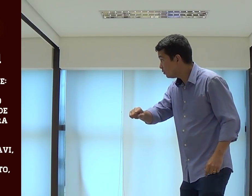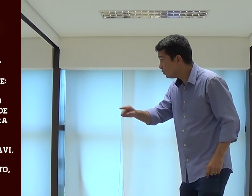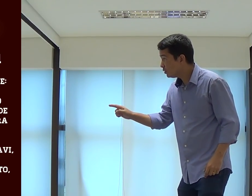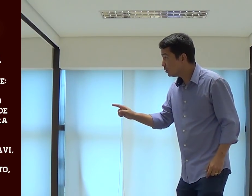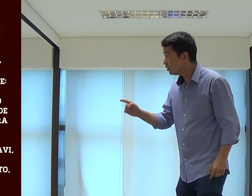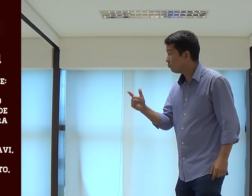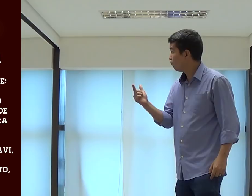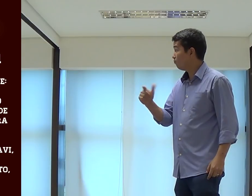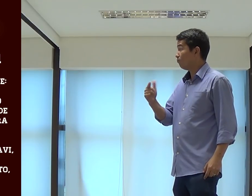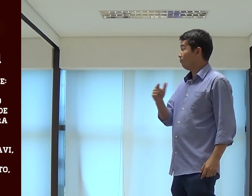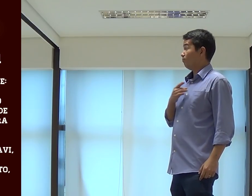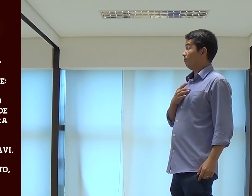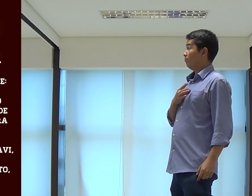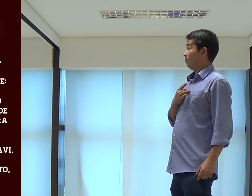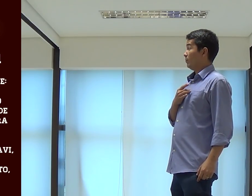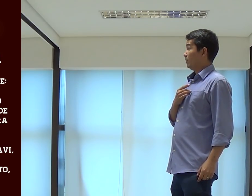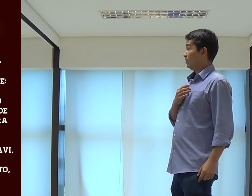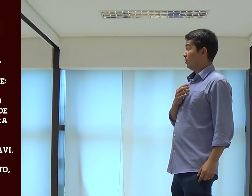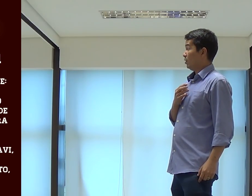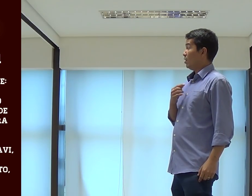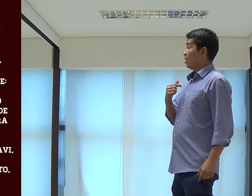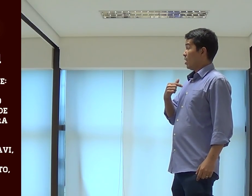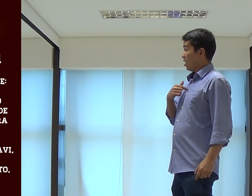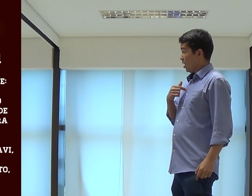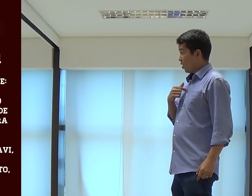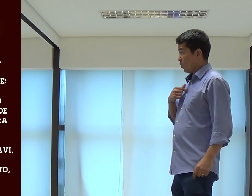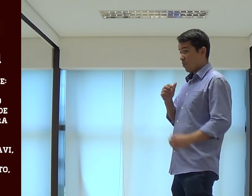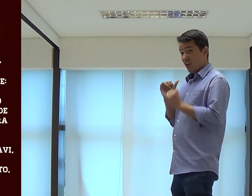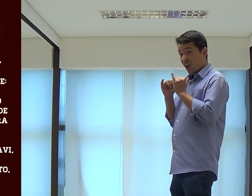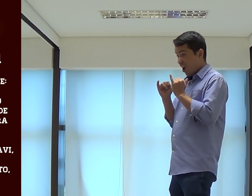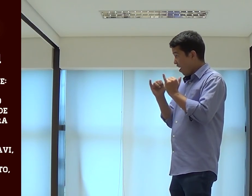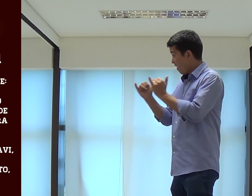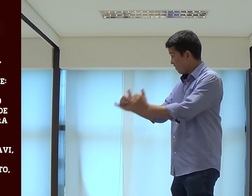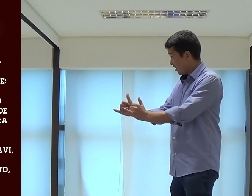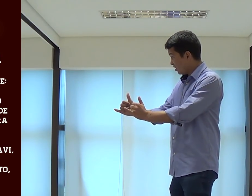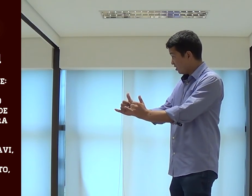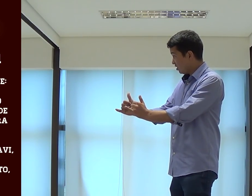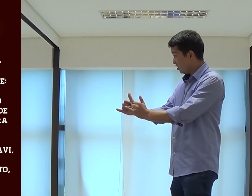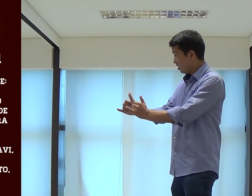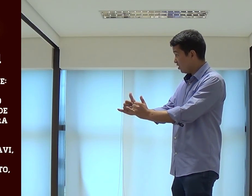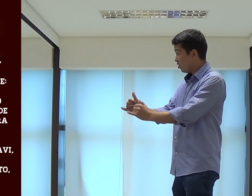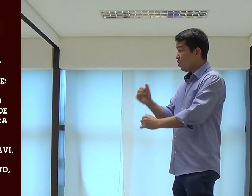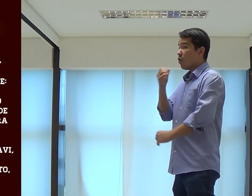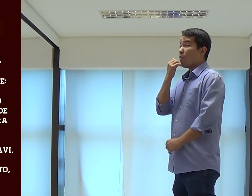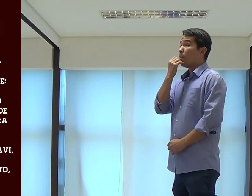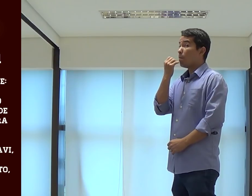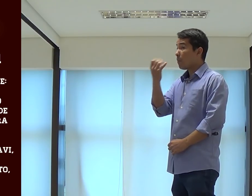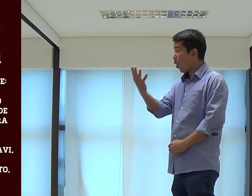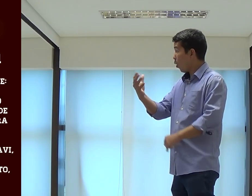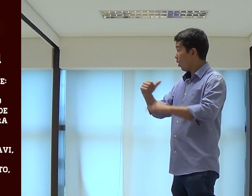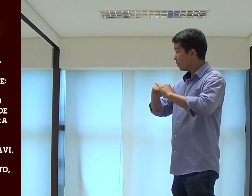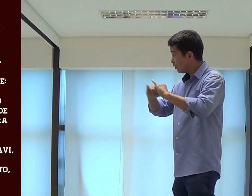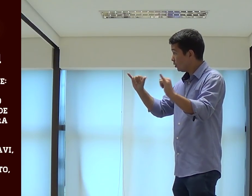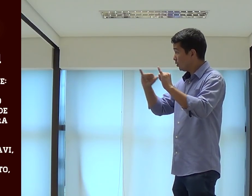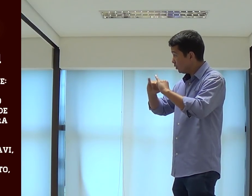ele falou o quê? Não tenham medo, estou lhes trazendo boas